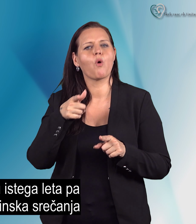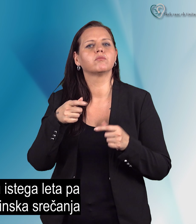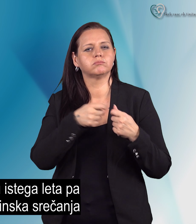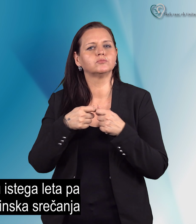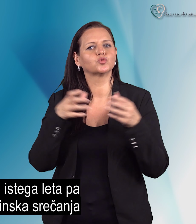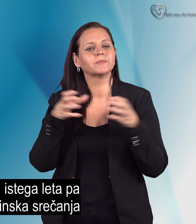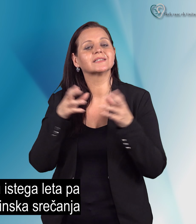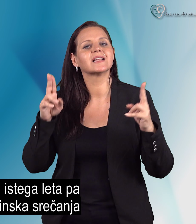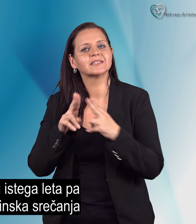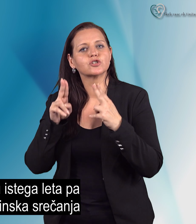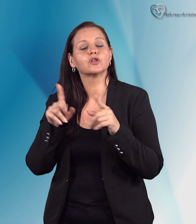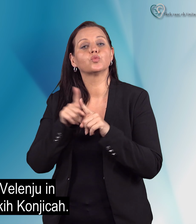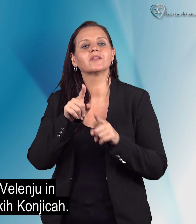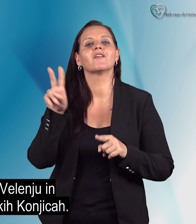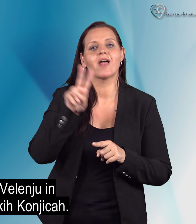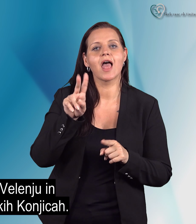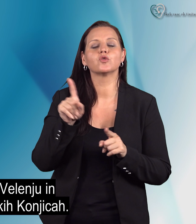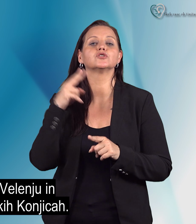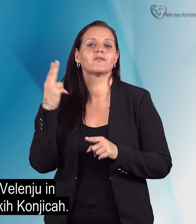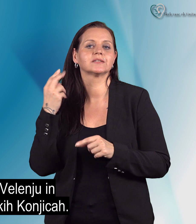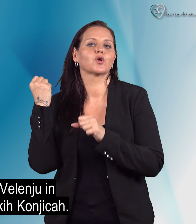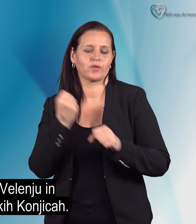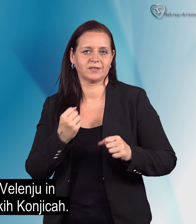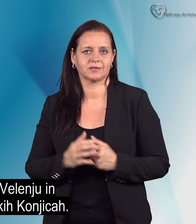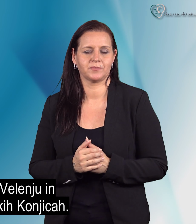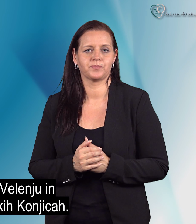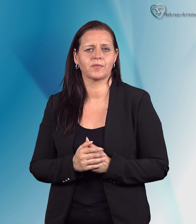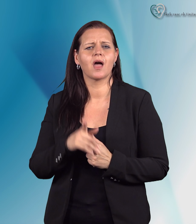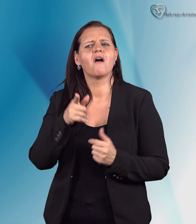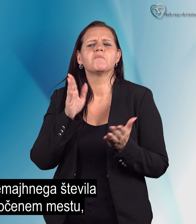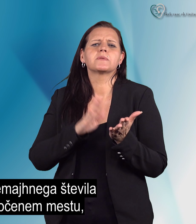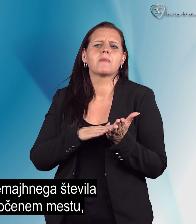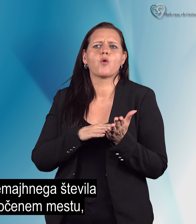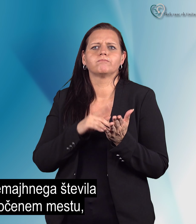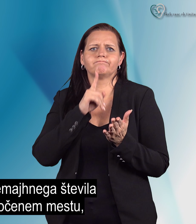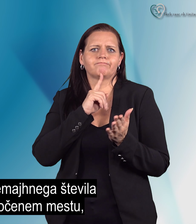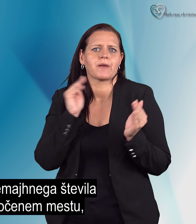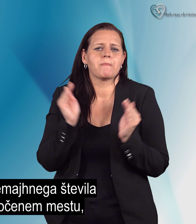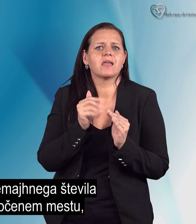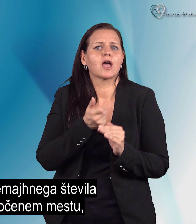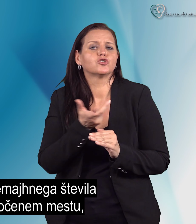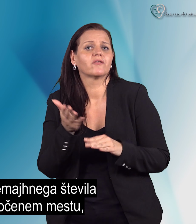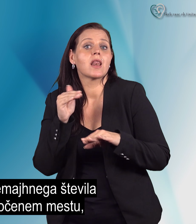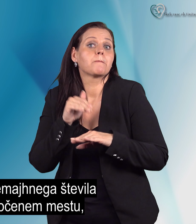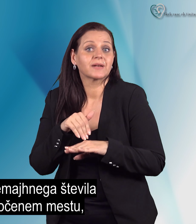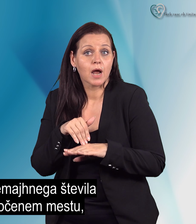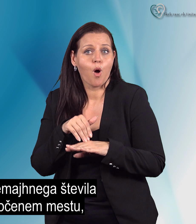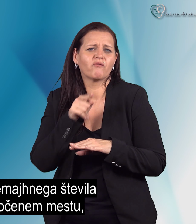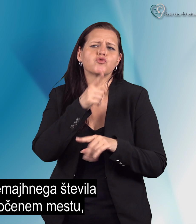leta pa bodo skupinska srečanja tudi v Velenju in slovenskih konicah. V primeru premajhnega števila prijav v določenem